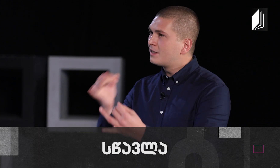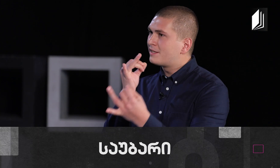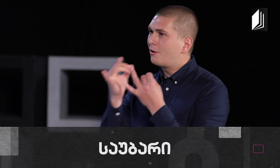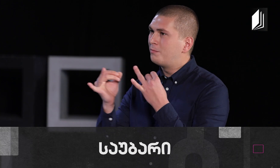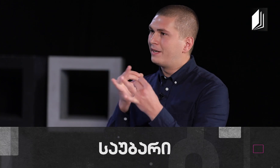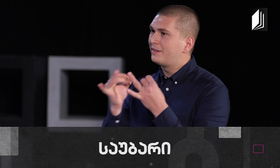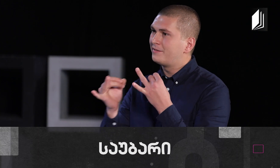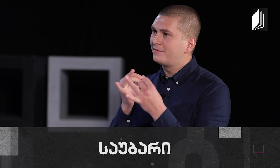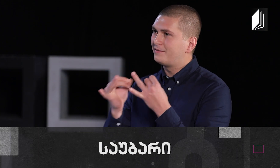საუბარი.